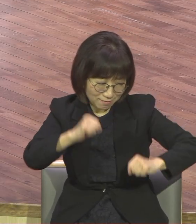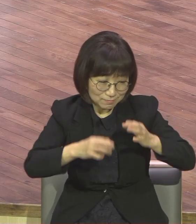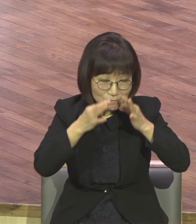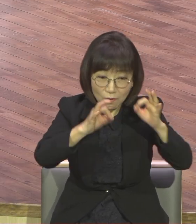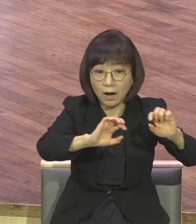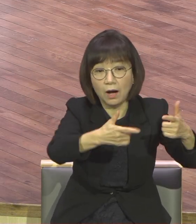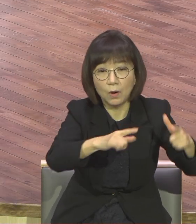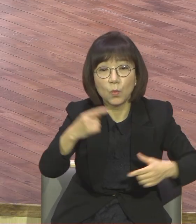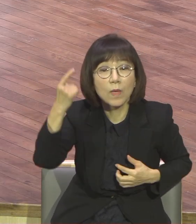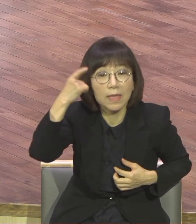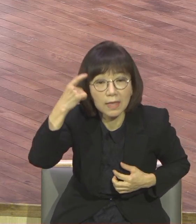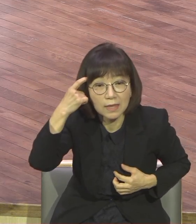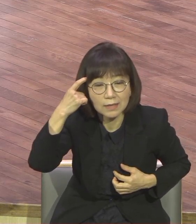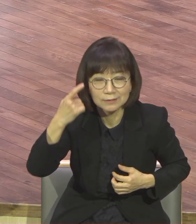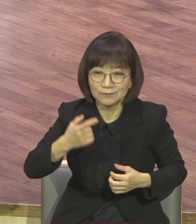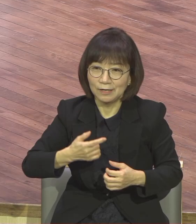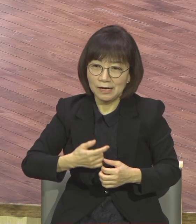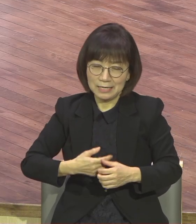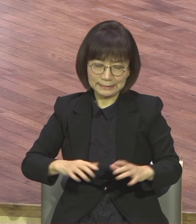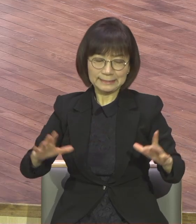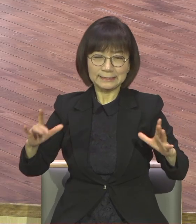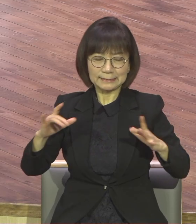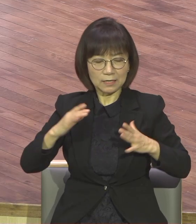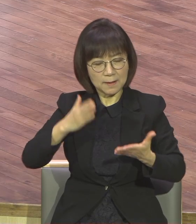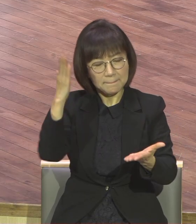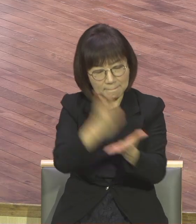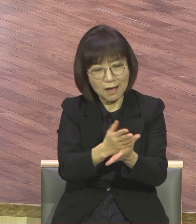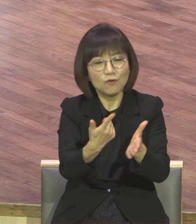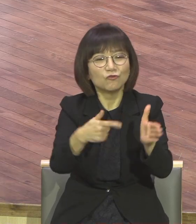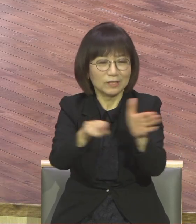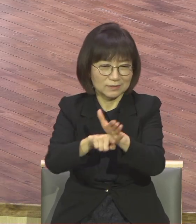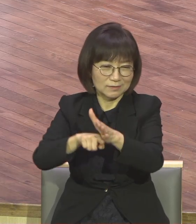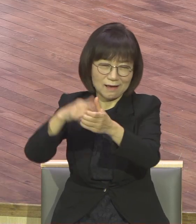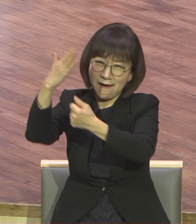이는 누구든지 자랑치 못하게 하려 하심이라.